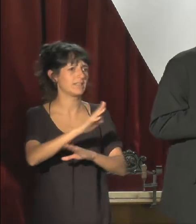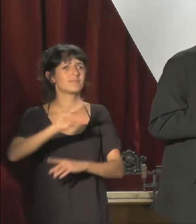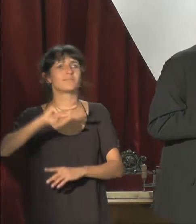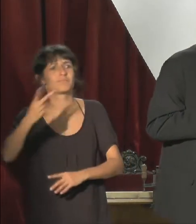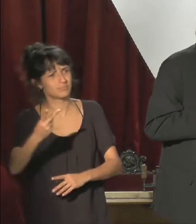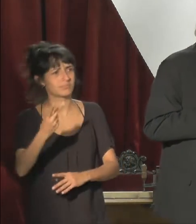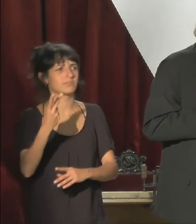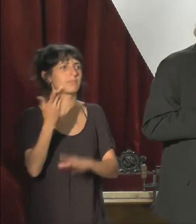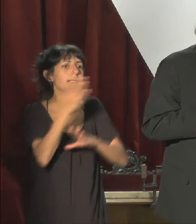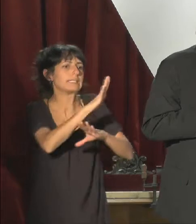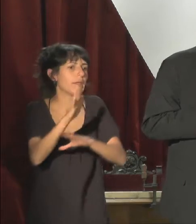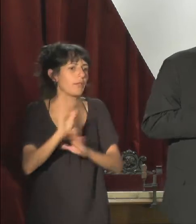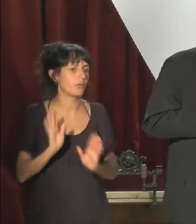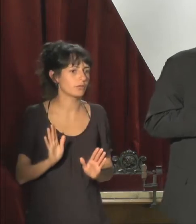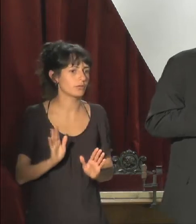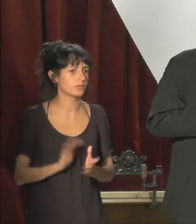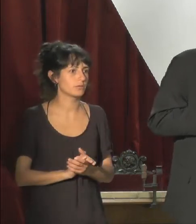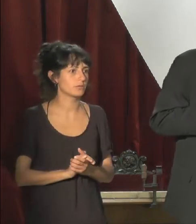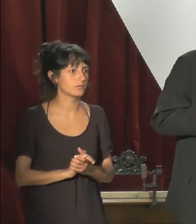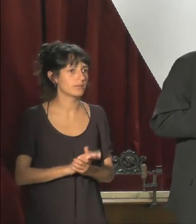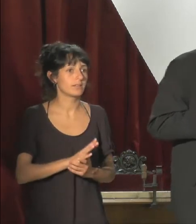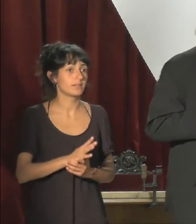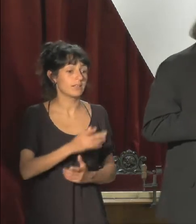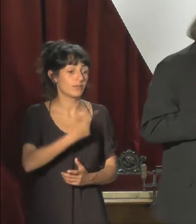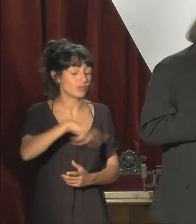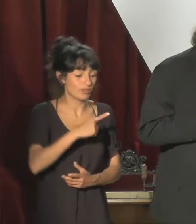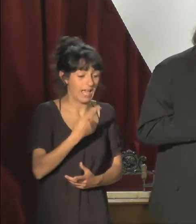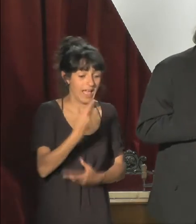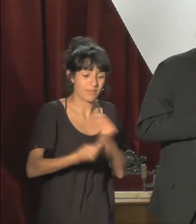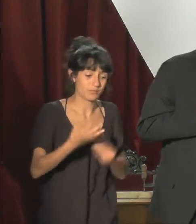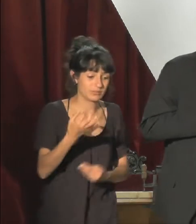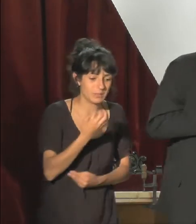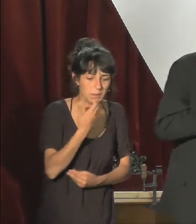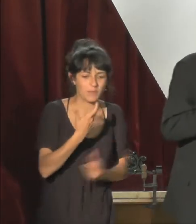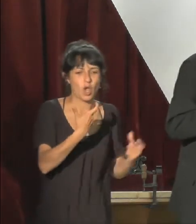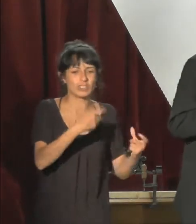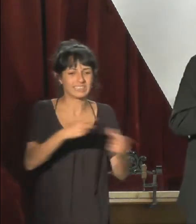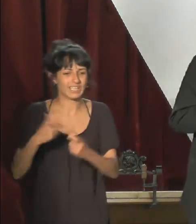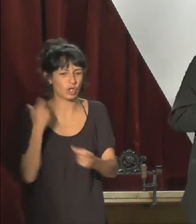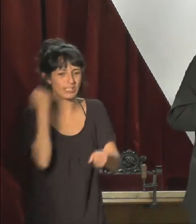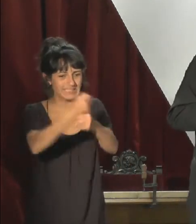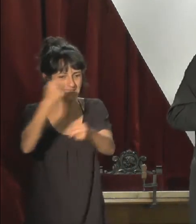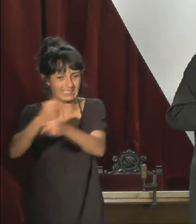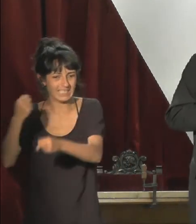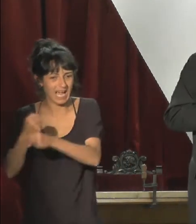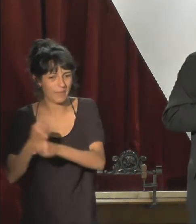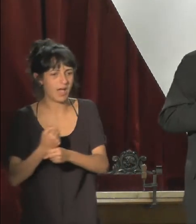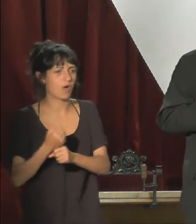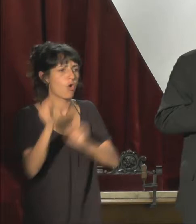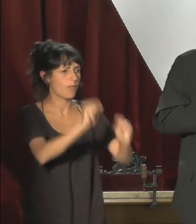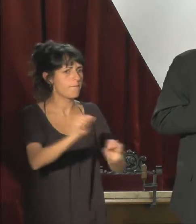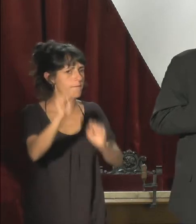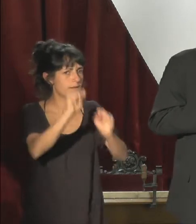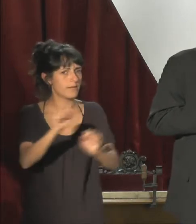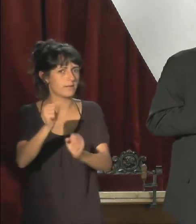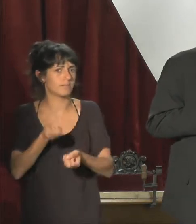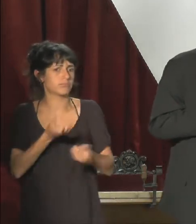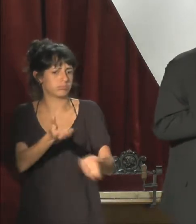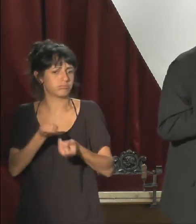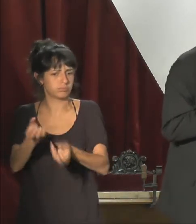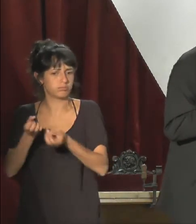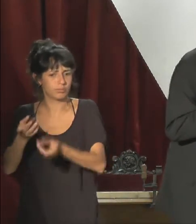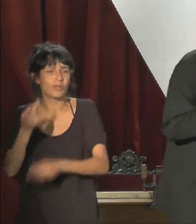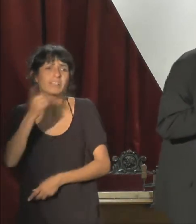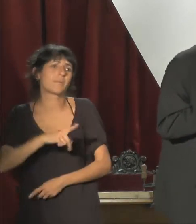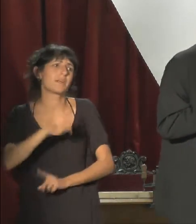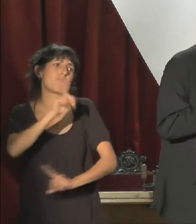defendendo os nosos sectores productivos, reuníndonos cos colectivos cidadáns que o demandaban, e tratando os